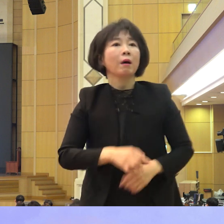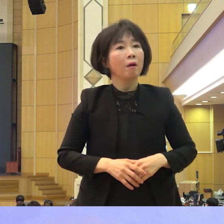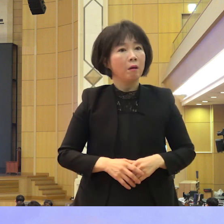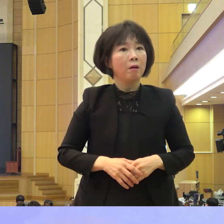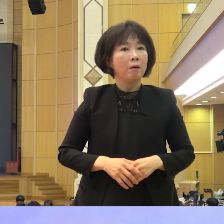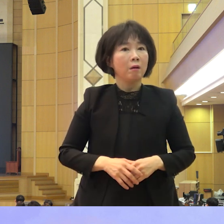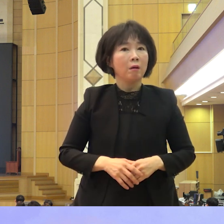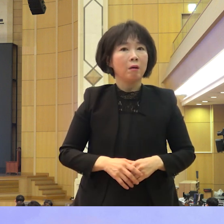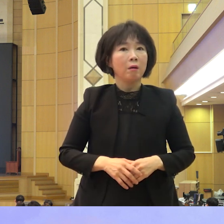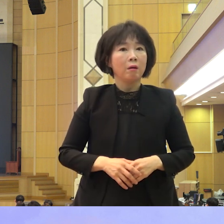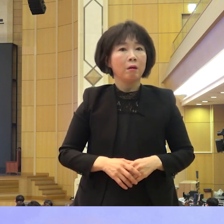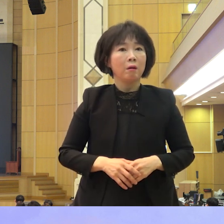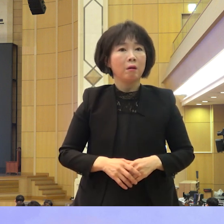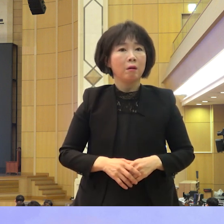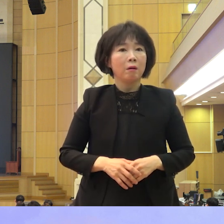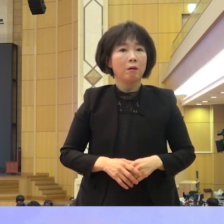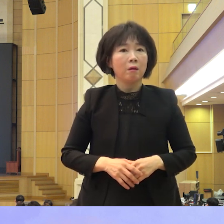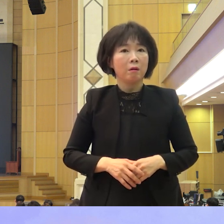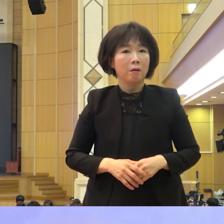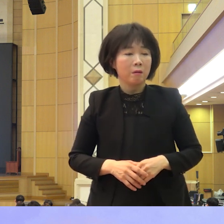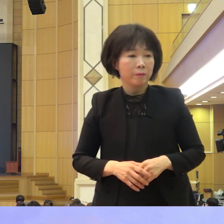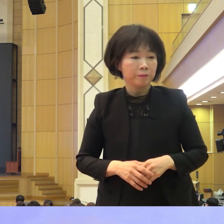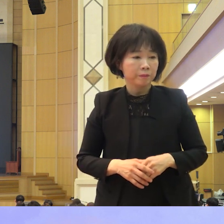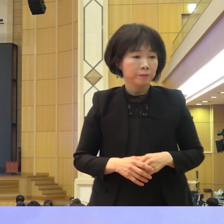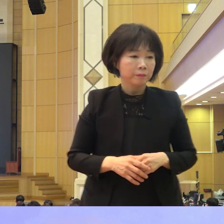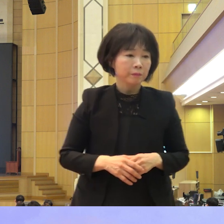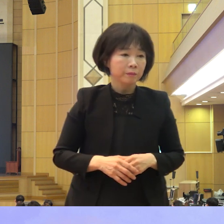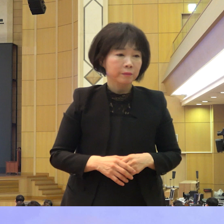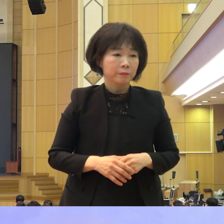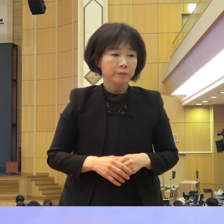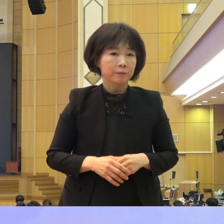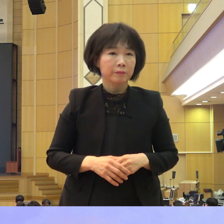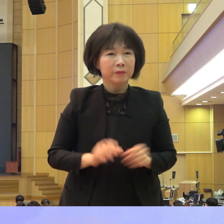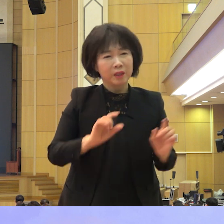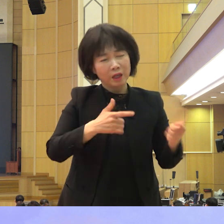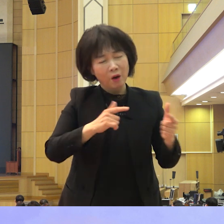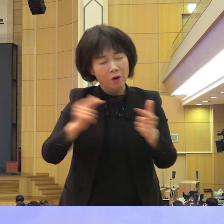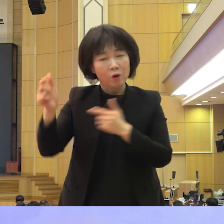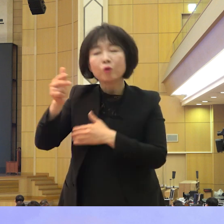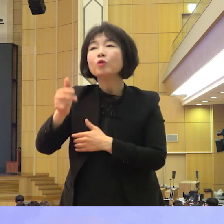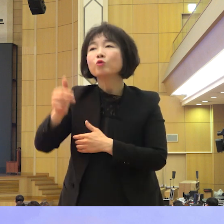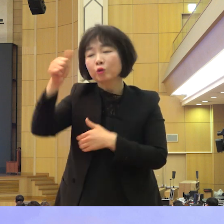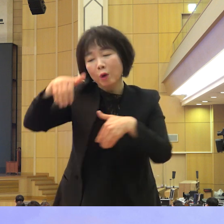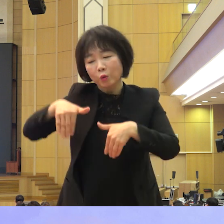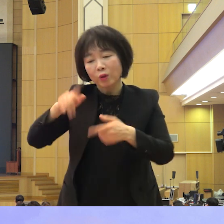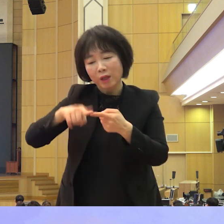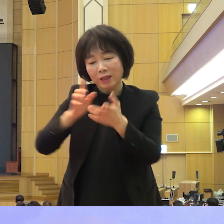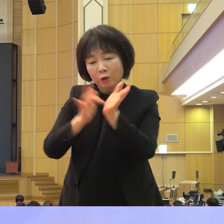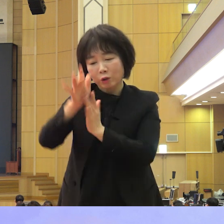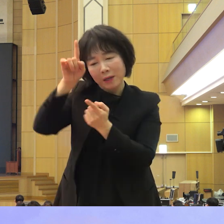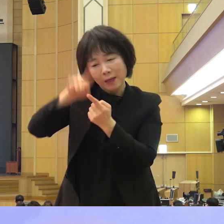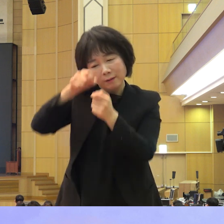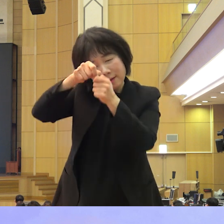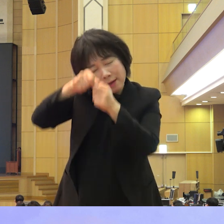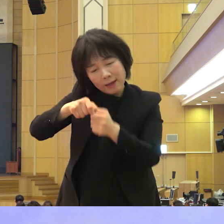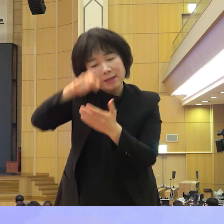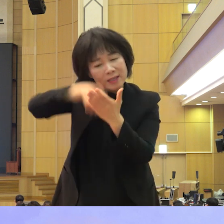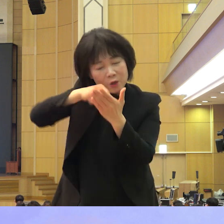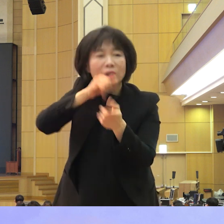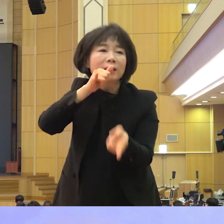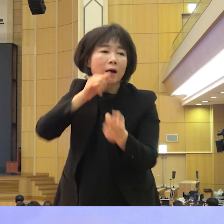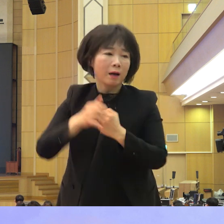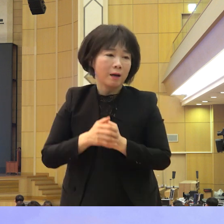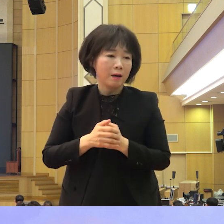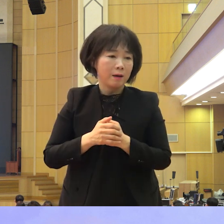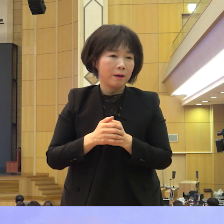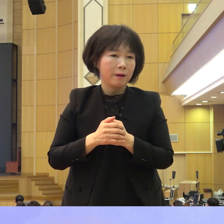기록하였고 여러 선자도 예수님에 대해서 소위 그리스도에 대해서 기록을 했다. 그 일을,